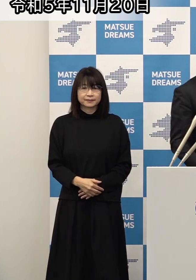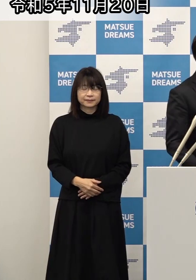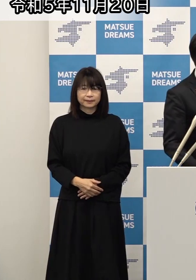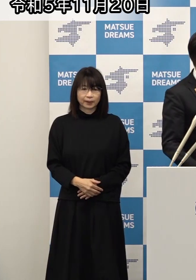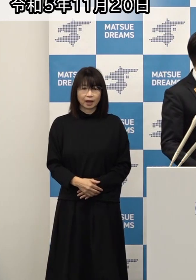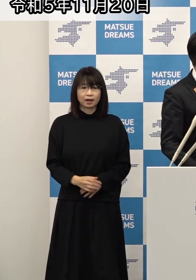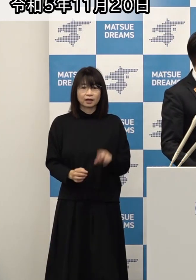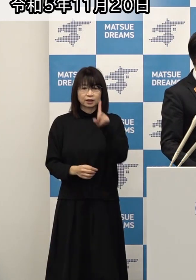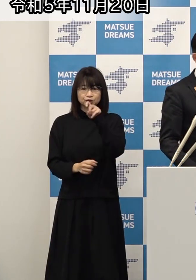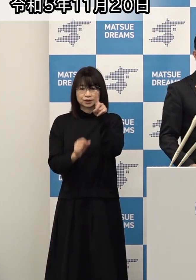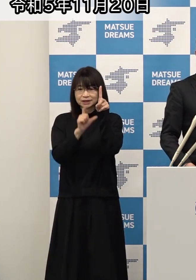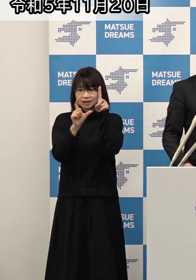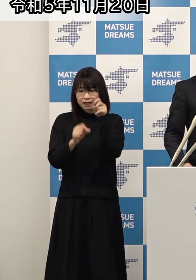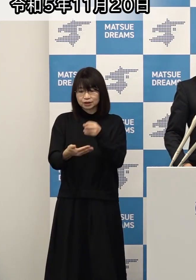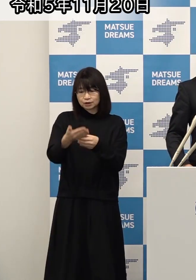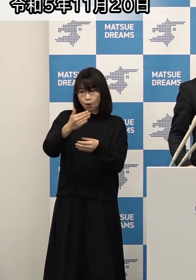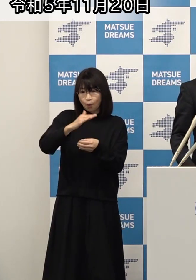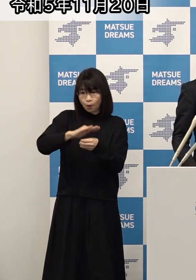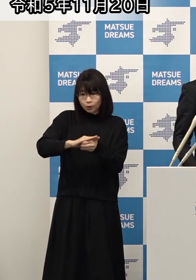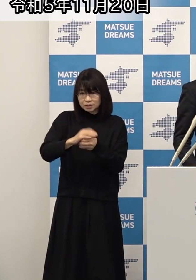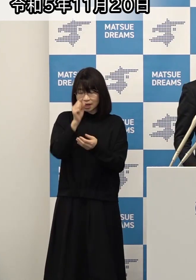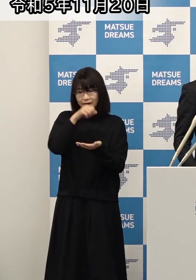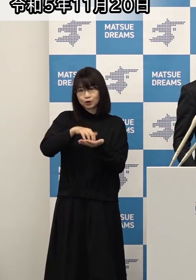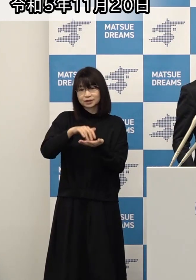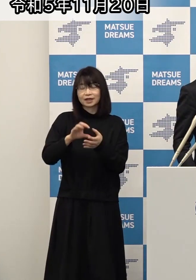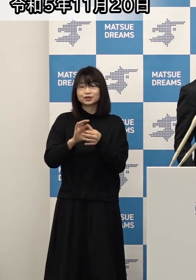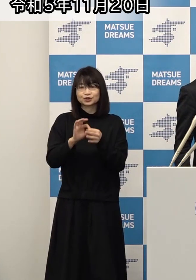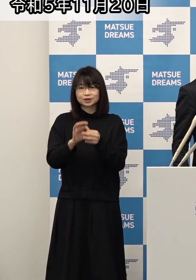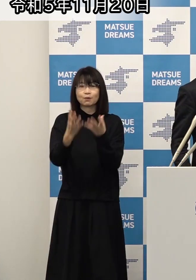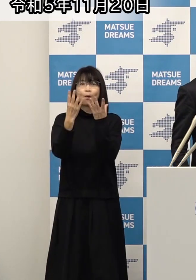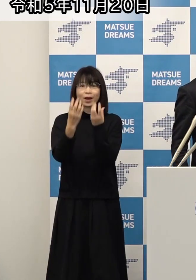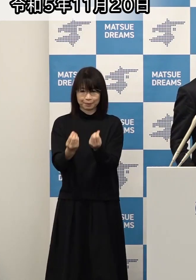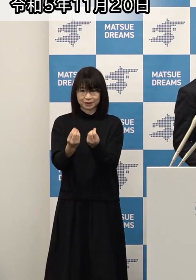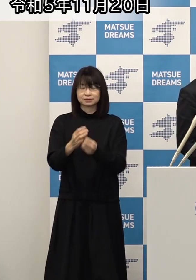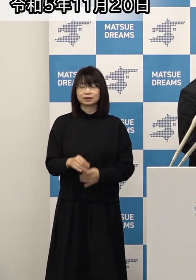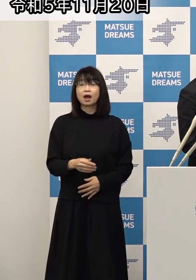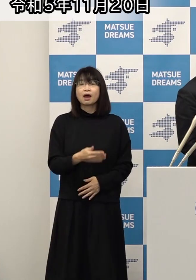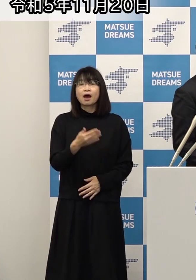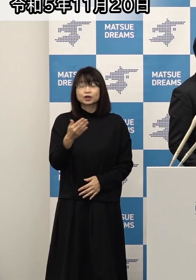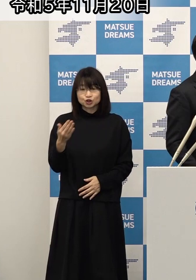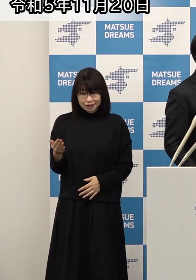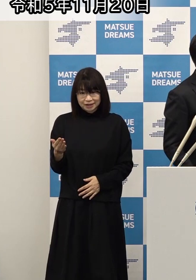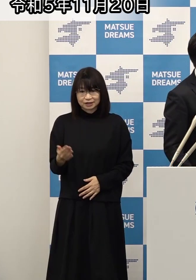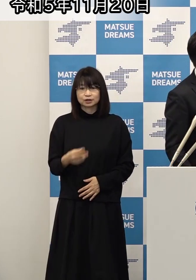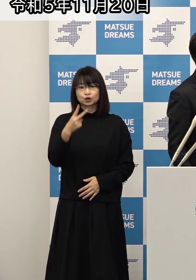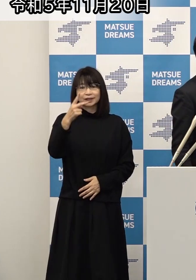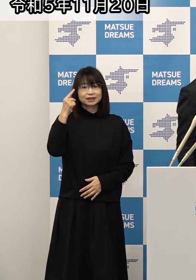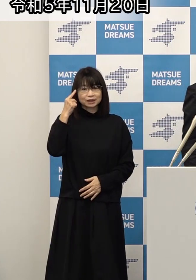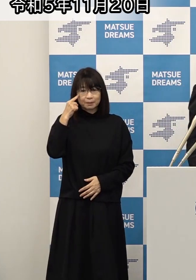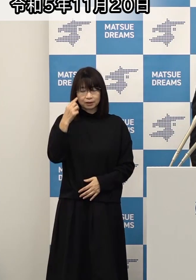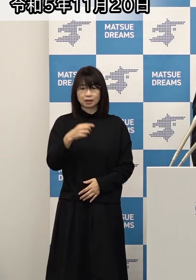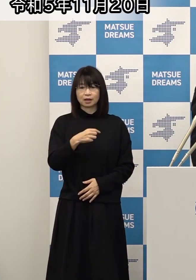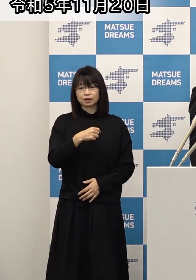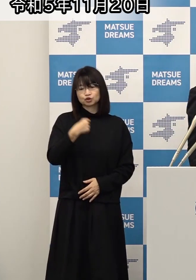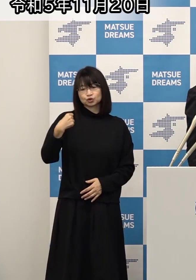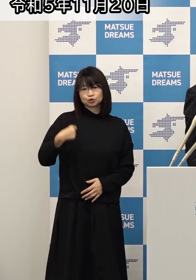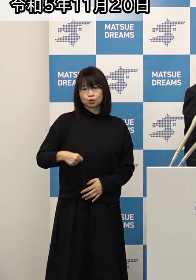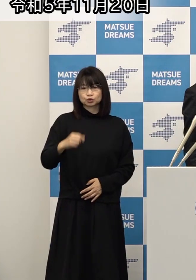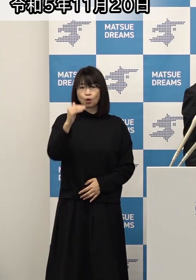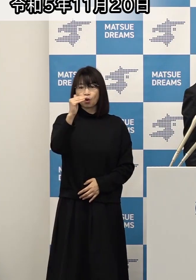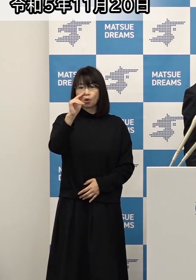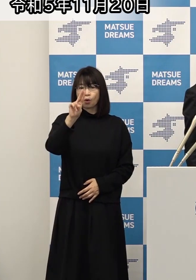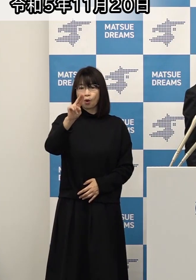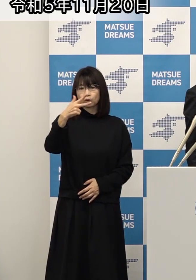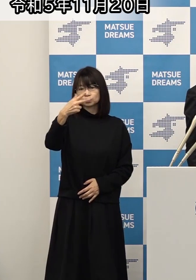11月補正予算については以上でございまして、続いて2つ目でございます。甲州市との友好都市提